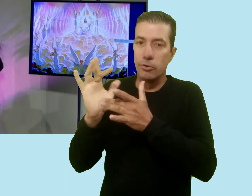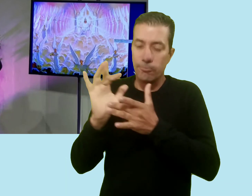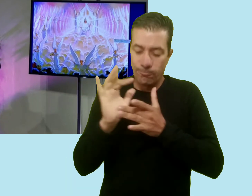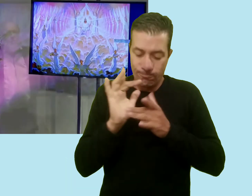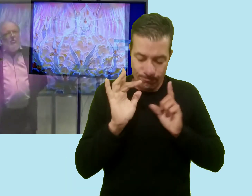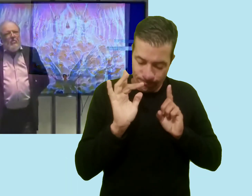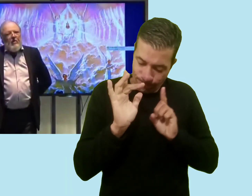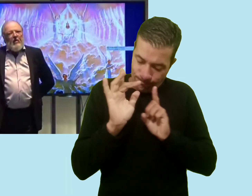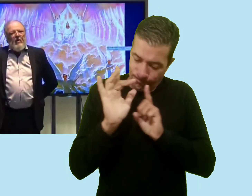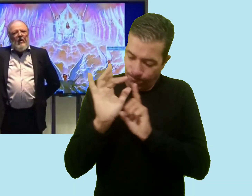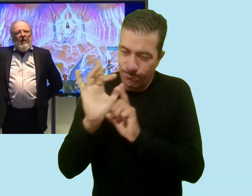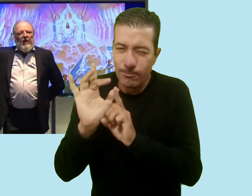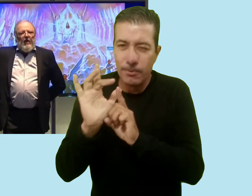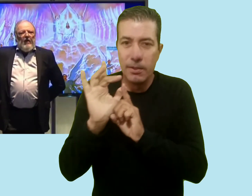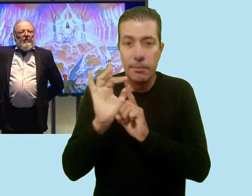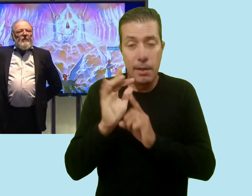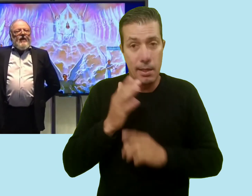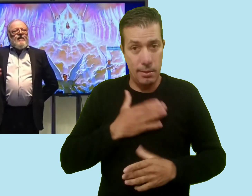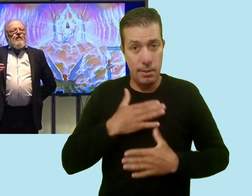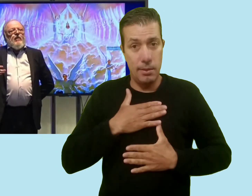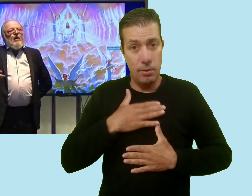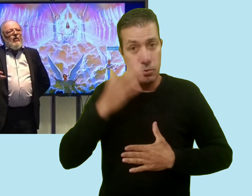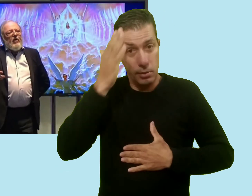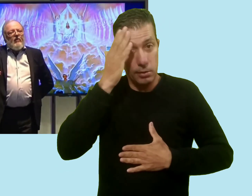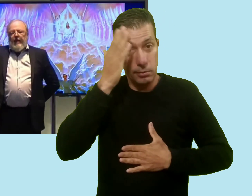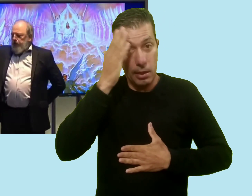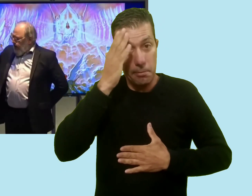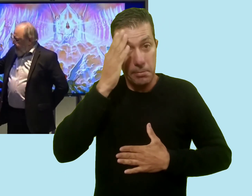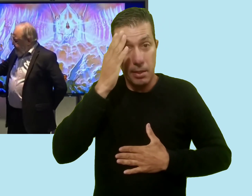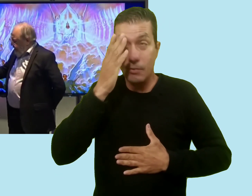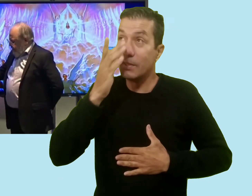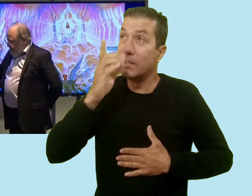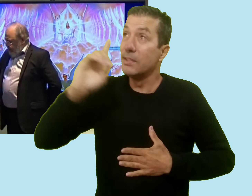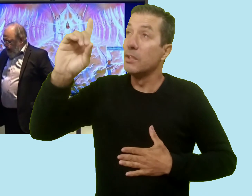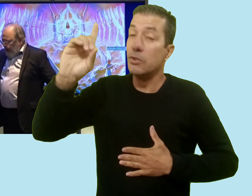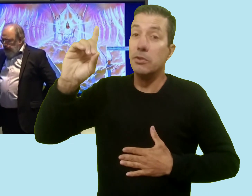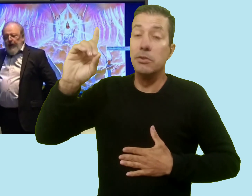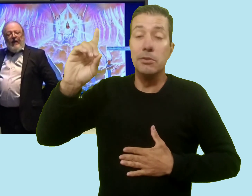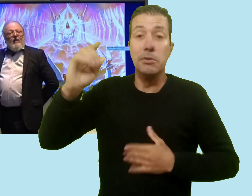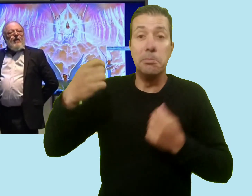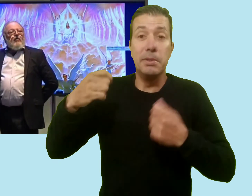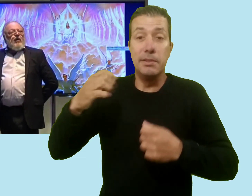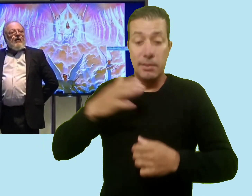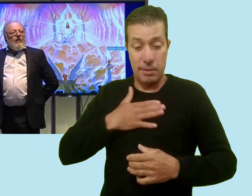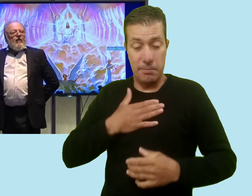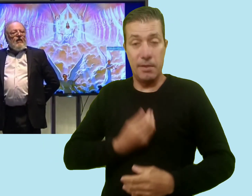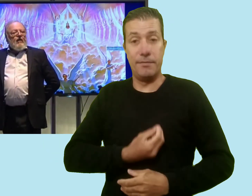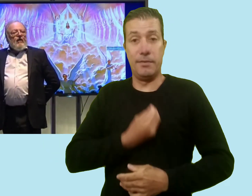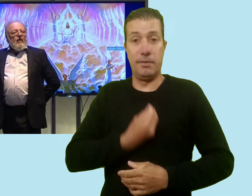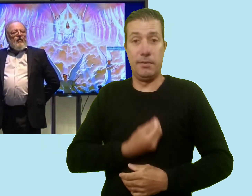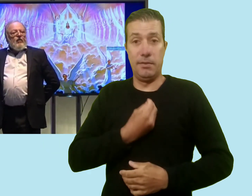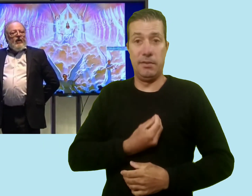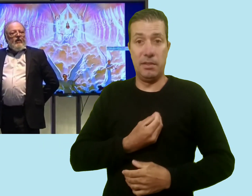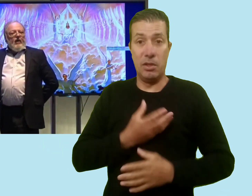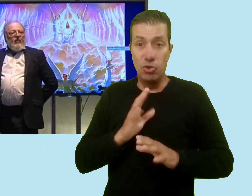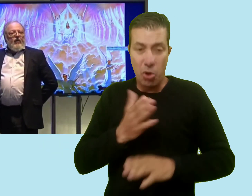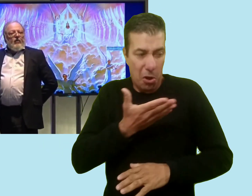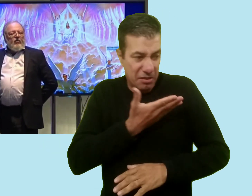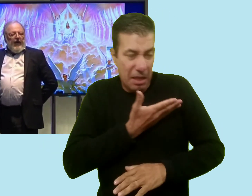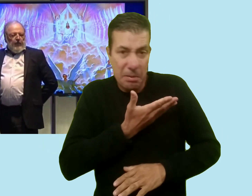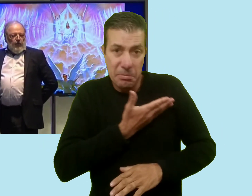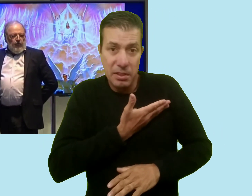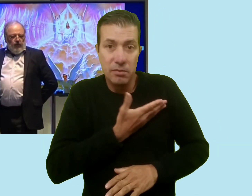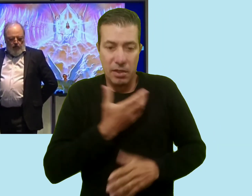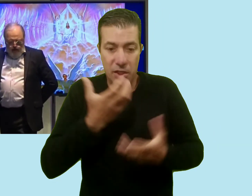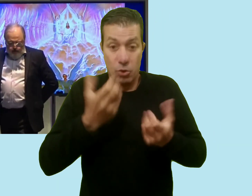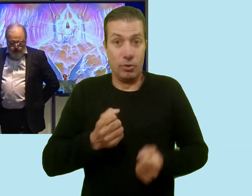receber esse Jesus. Mas para recebê-lo, eu tenho que saber o que ele espera de mim, não é? Porque se ele vir